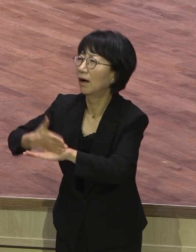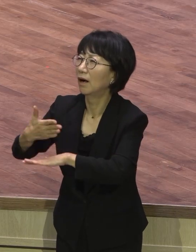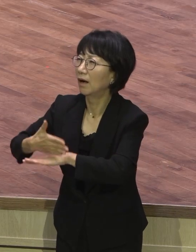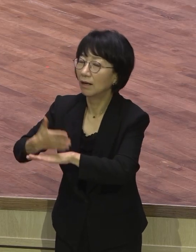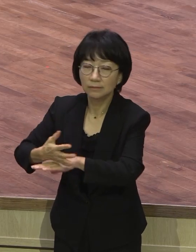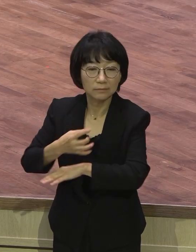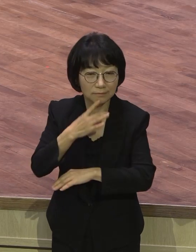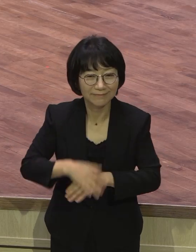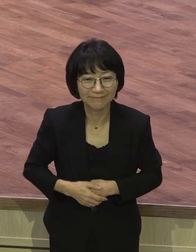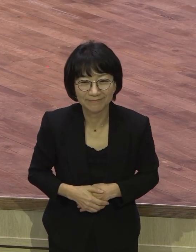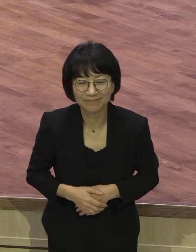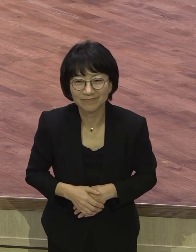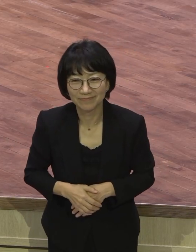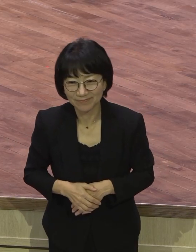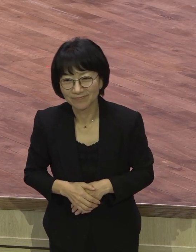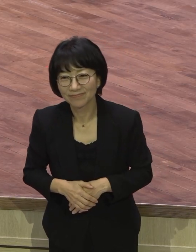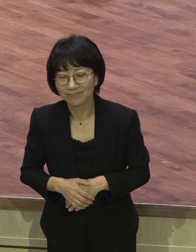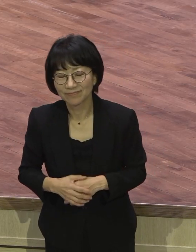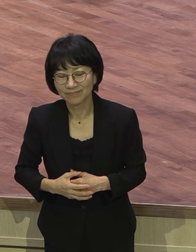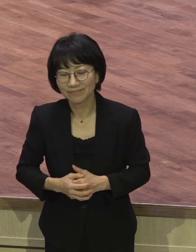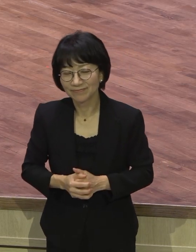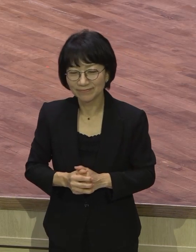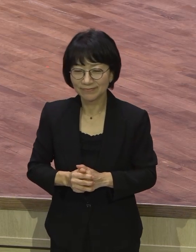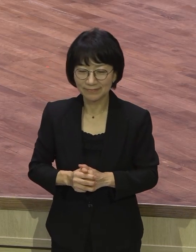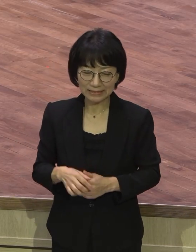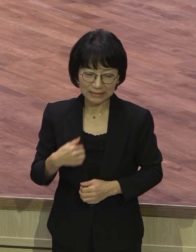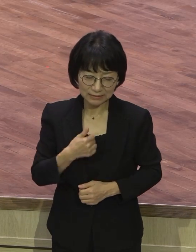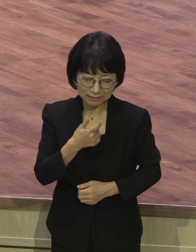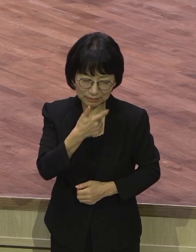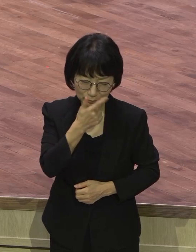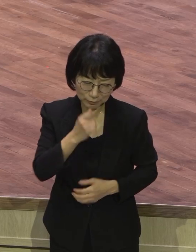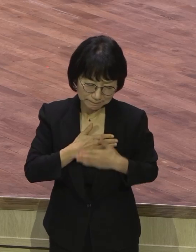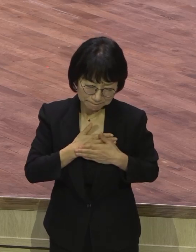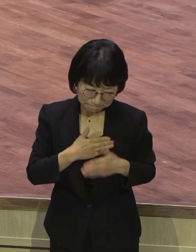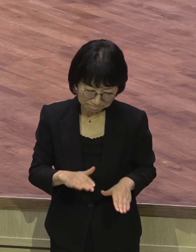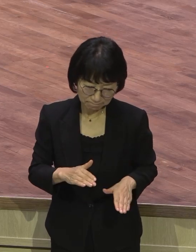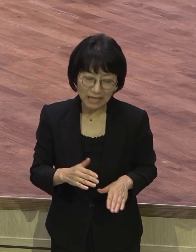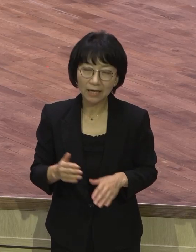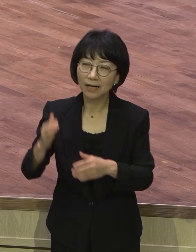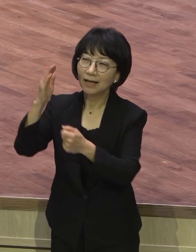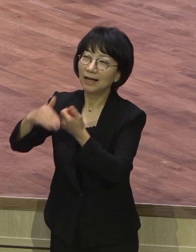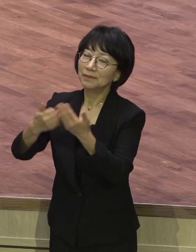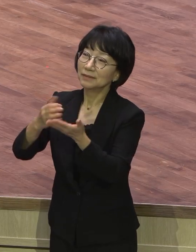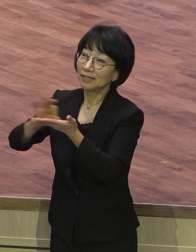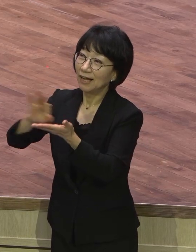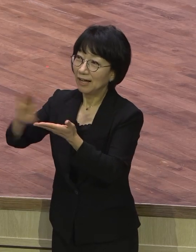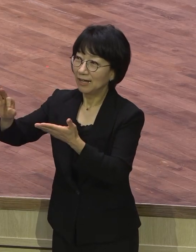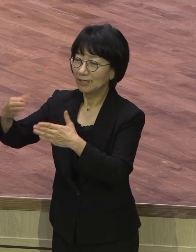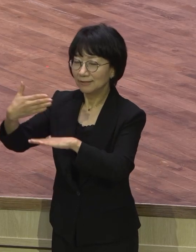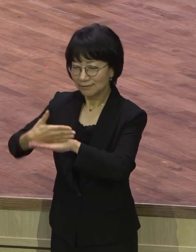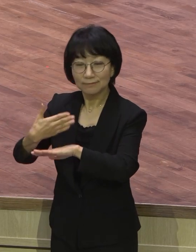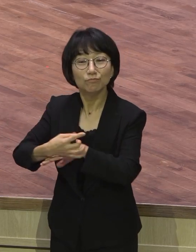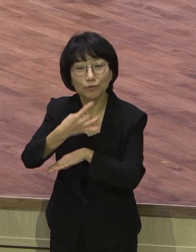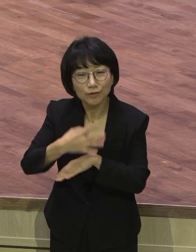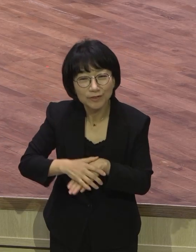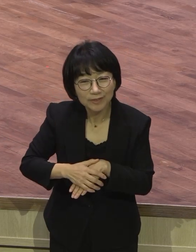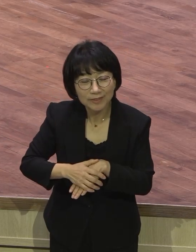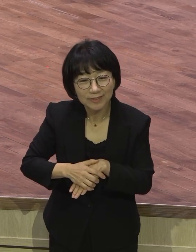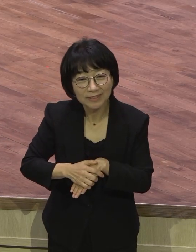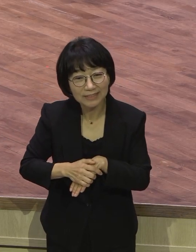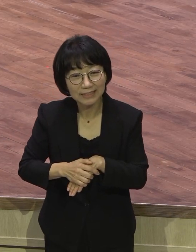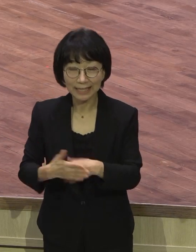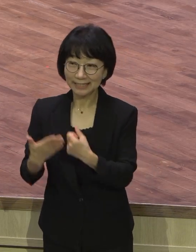아무것도 아무 능력도 하는 것도 없는데 하나님이 사용하신다. 그것밖에 할 말이 없어요. 은혜 받은